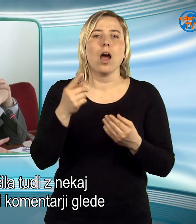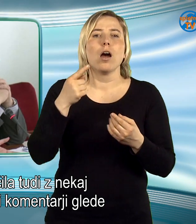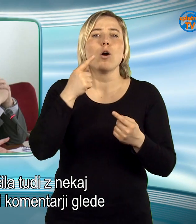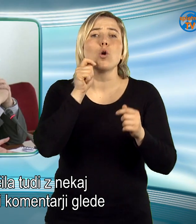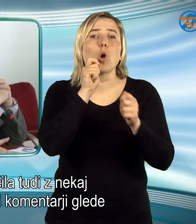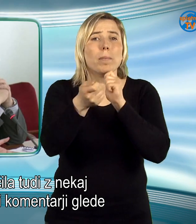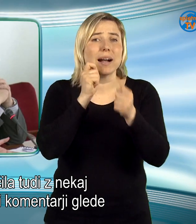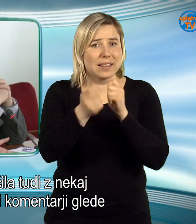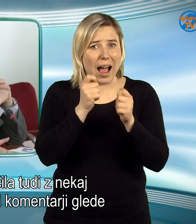vodenja ministrstva.